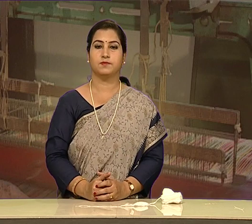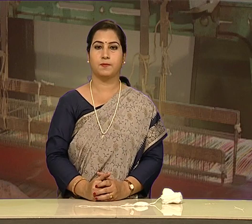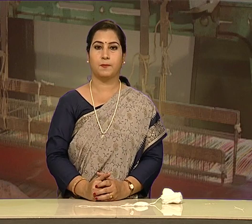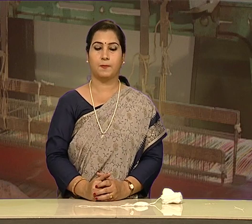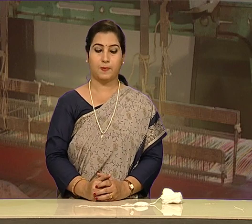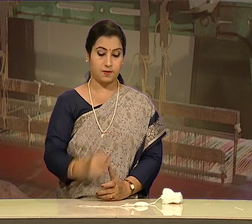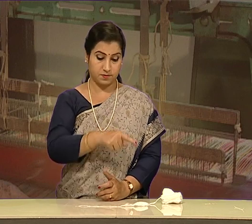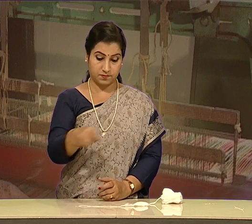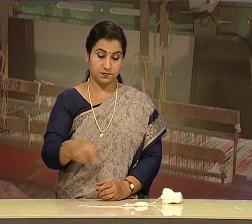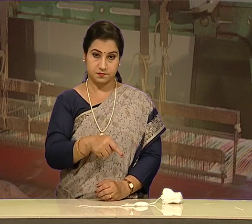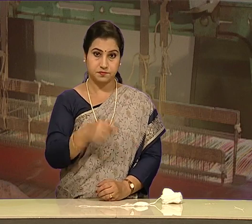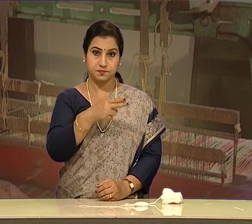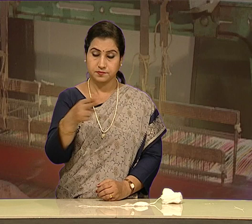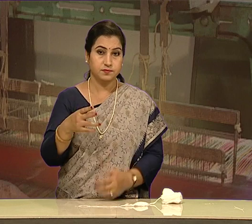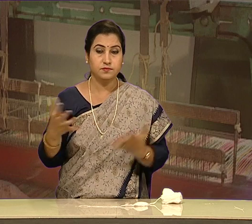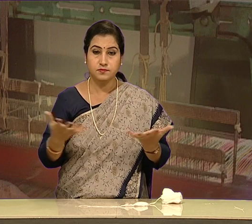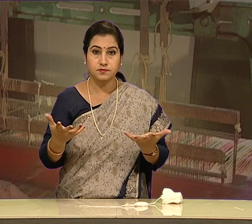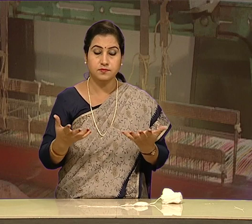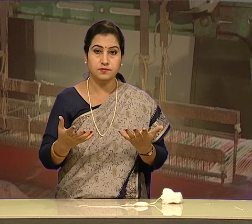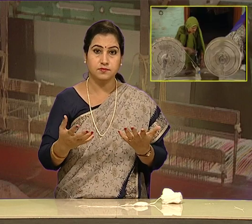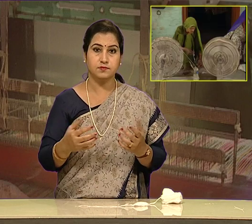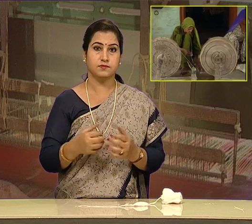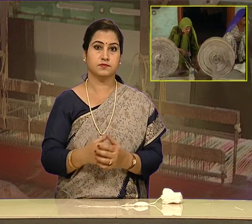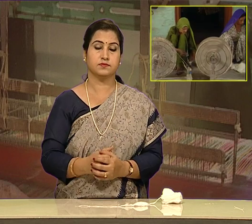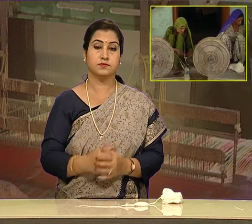इस प्रक्रिया को कताई कहते हैं।